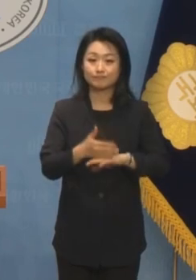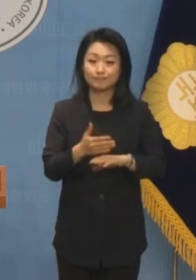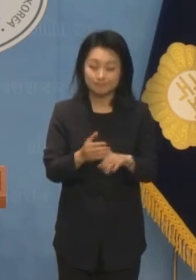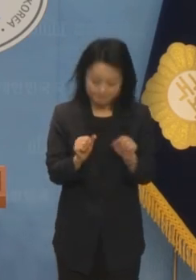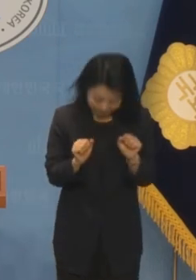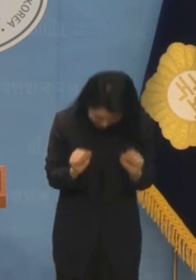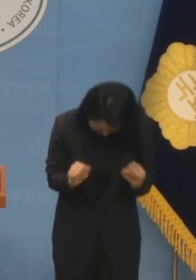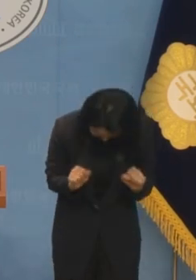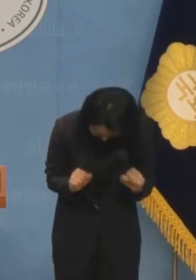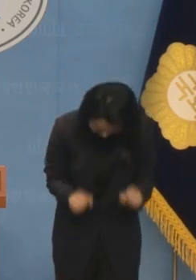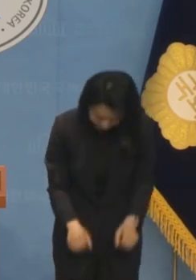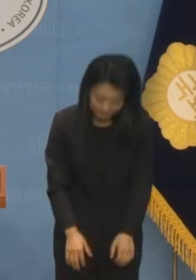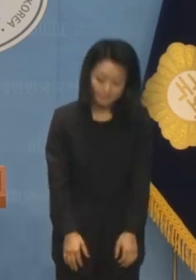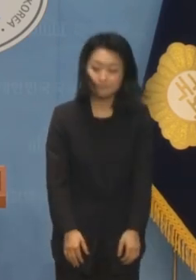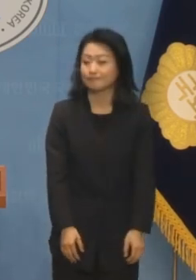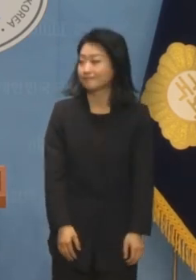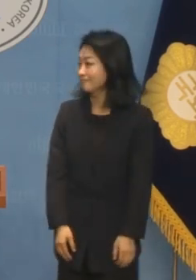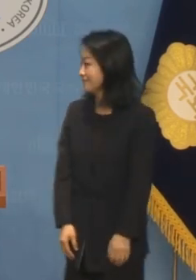감사합니다.